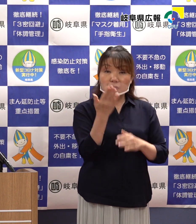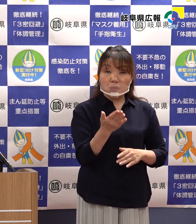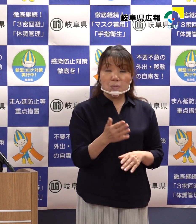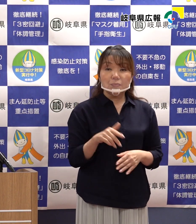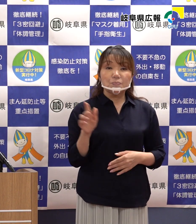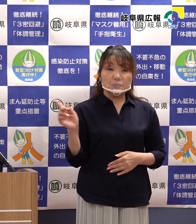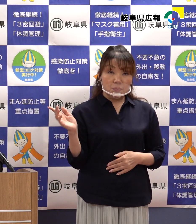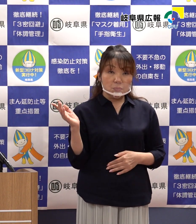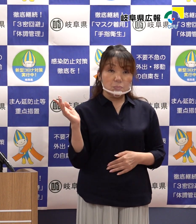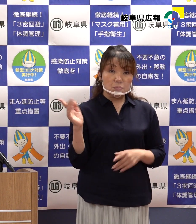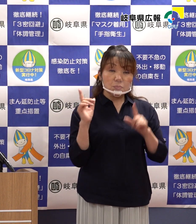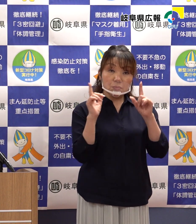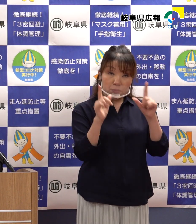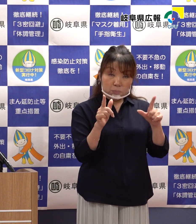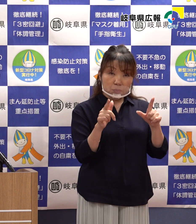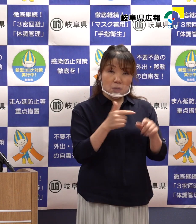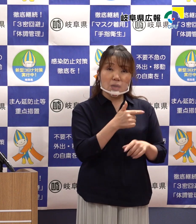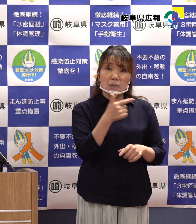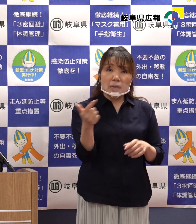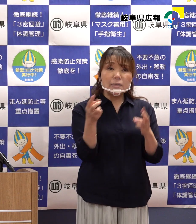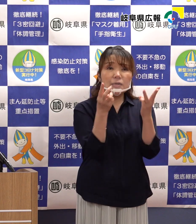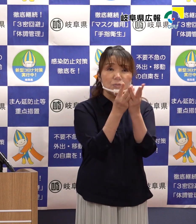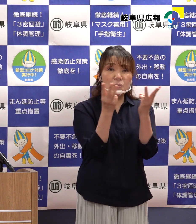かなりの数の自治体が